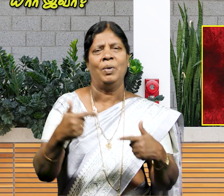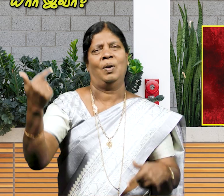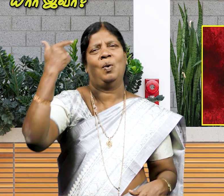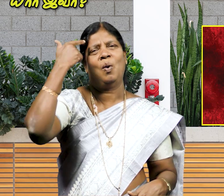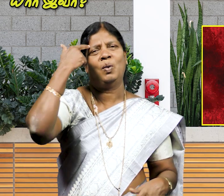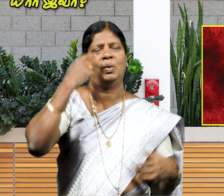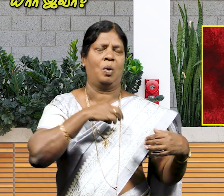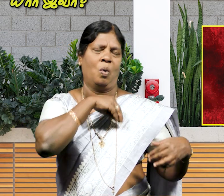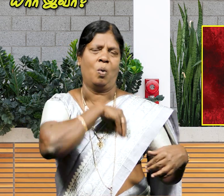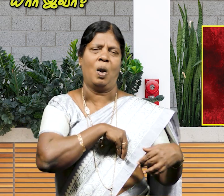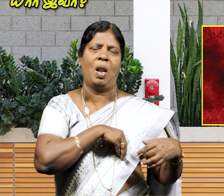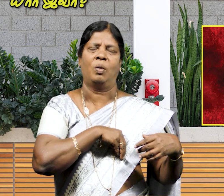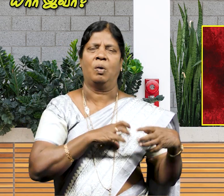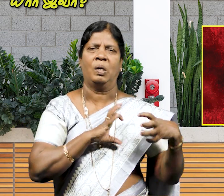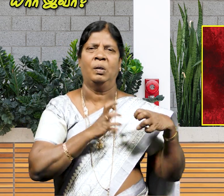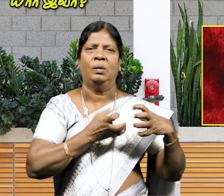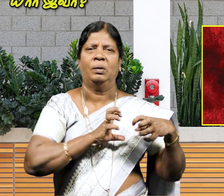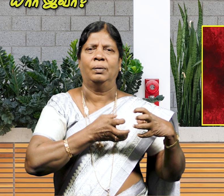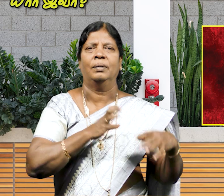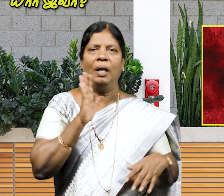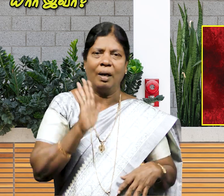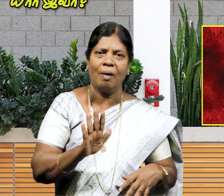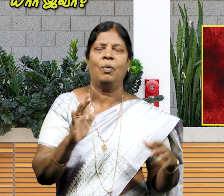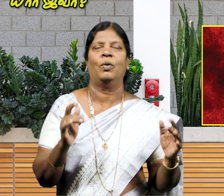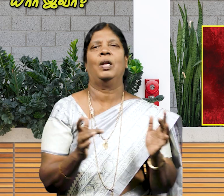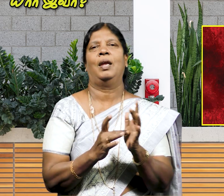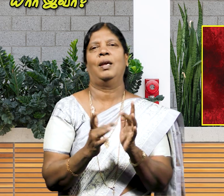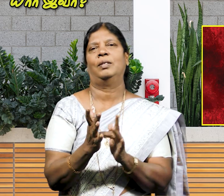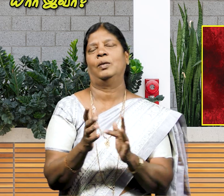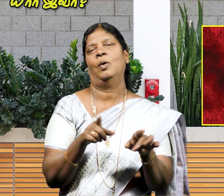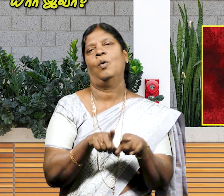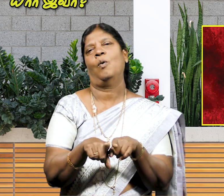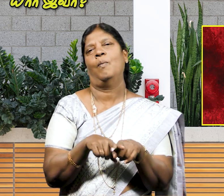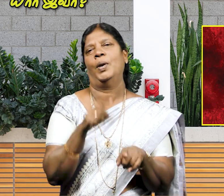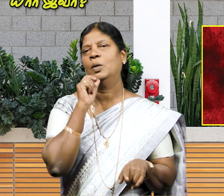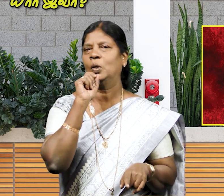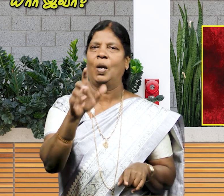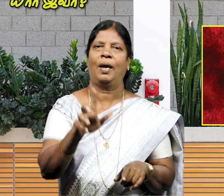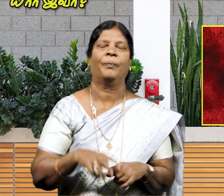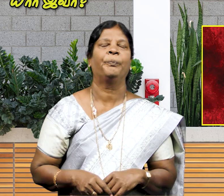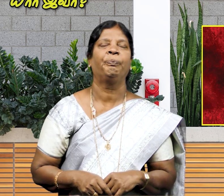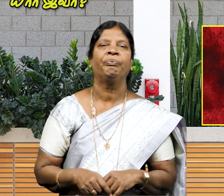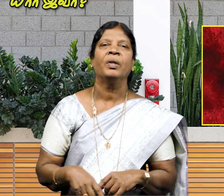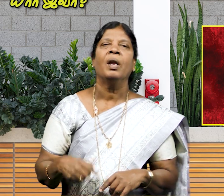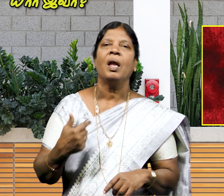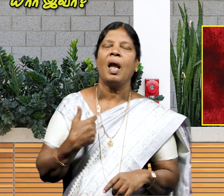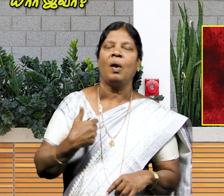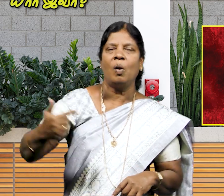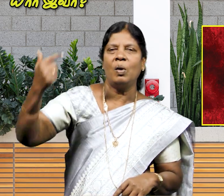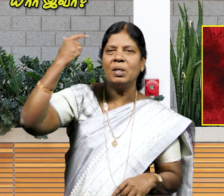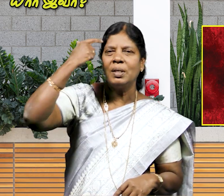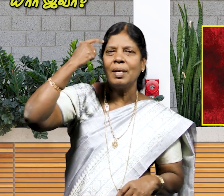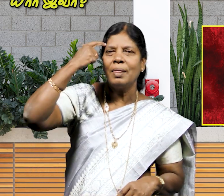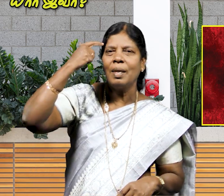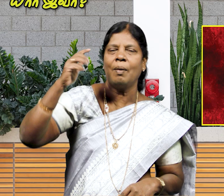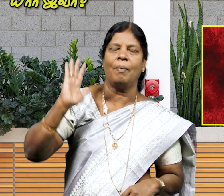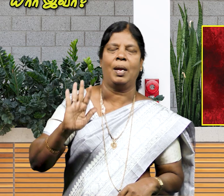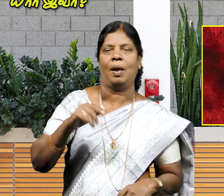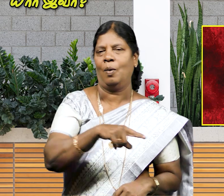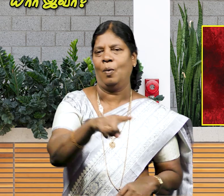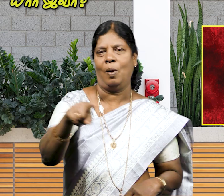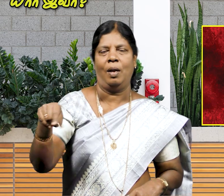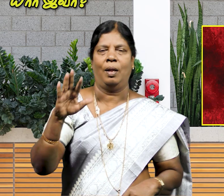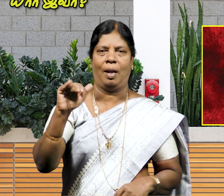வேளையிலே ஒரு ஓமையை சொல்லி அதை புரிய வைத்தார். எங்களோடு கூட இதை சிந்திக்கும்படியாக நாங்கள் உங்களை